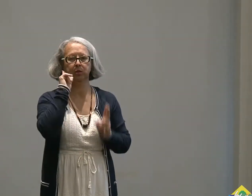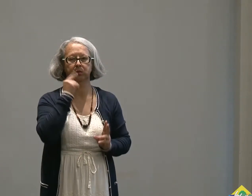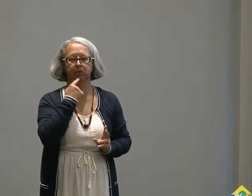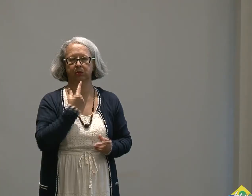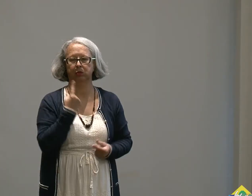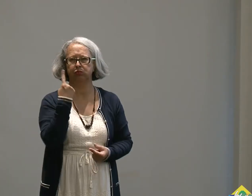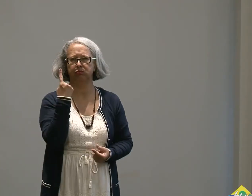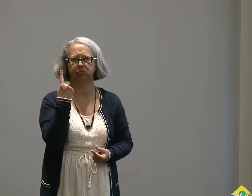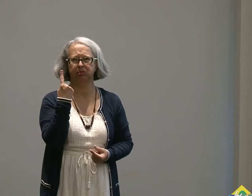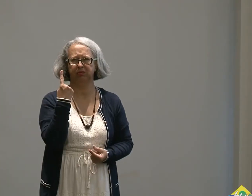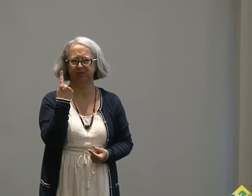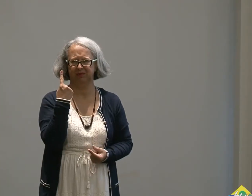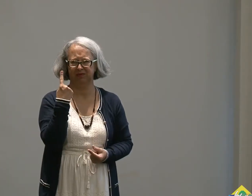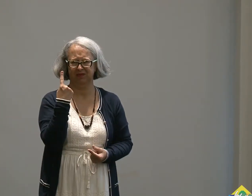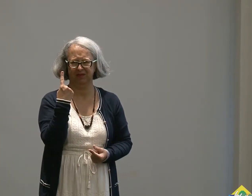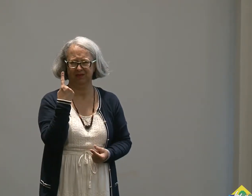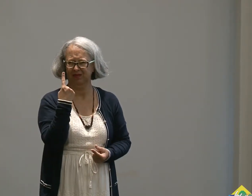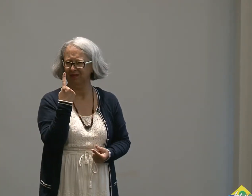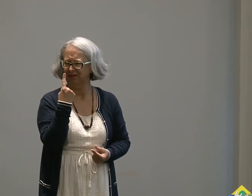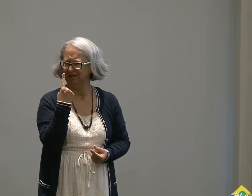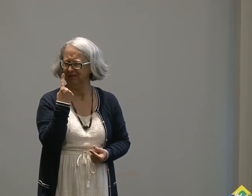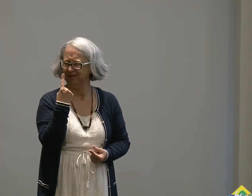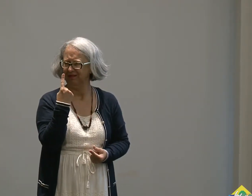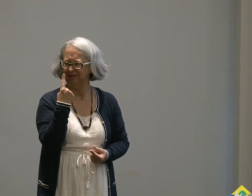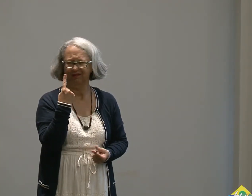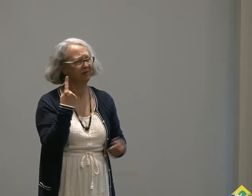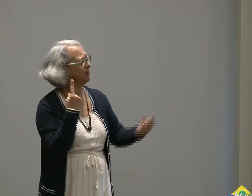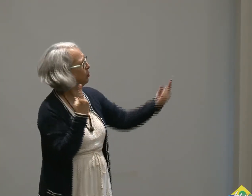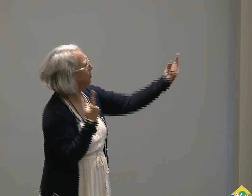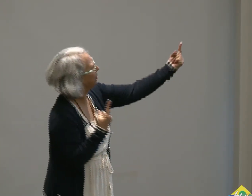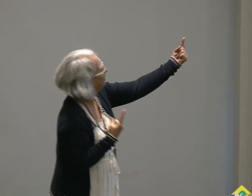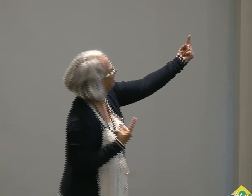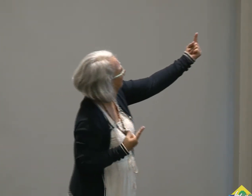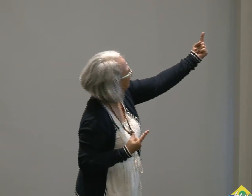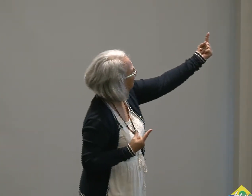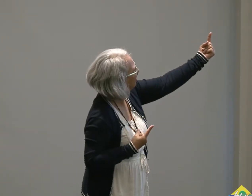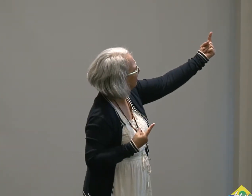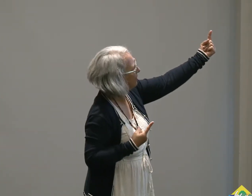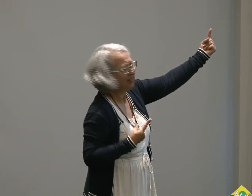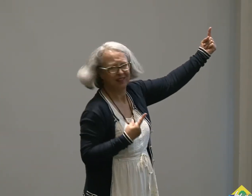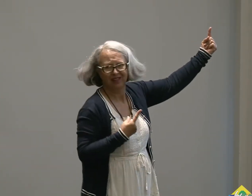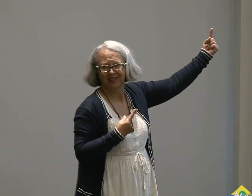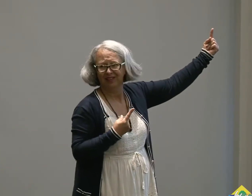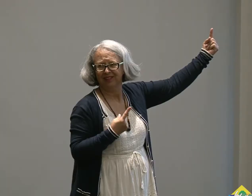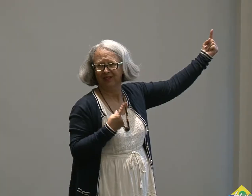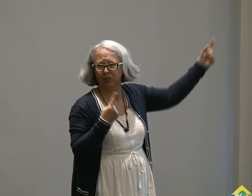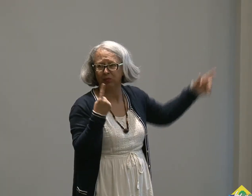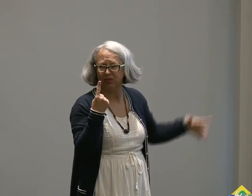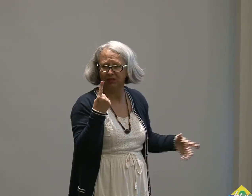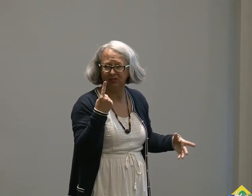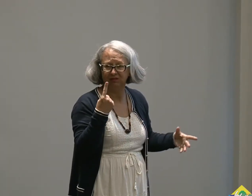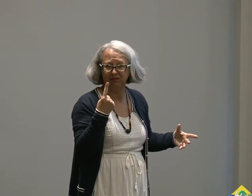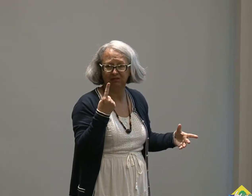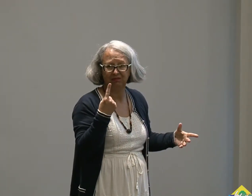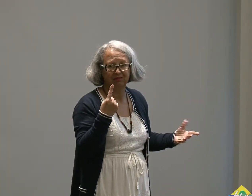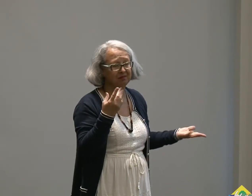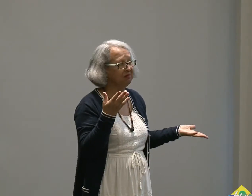E só tem uma lei que lembrou do índio, dos indígenas. Essa lei que você está vendo aí,